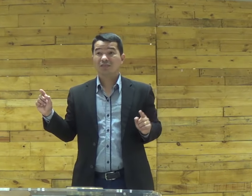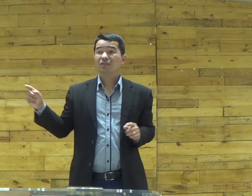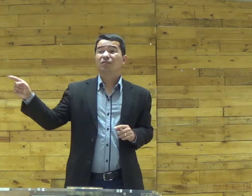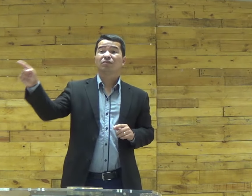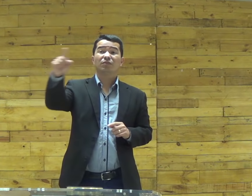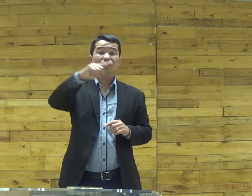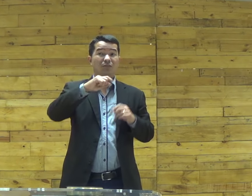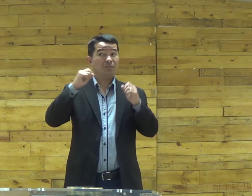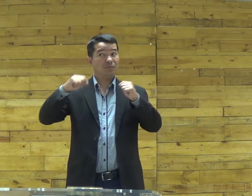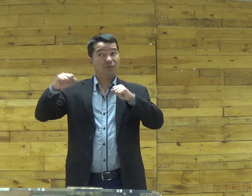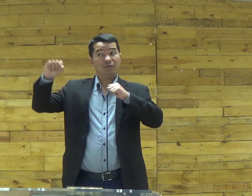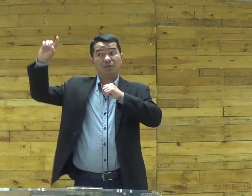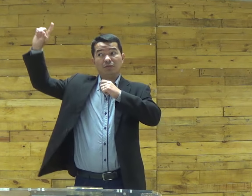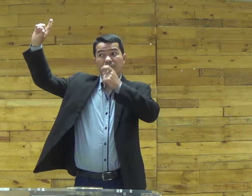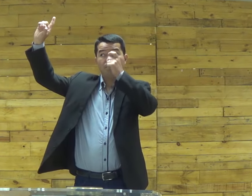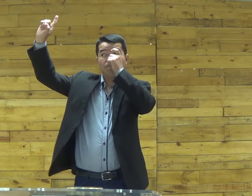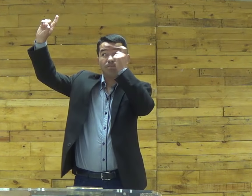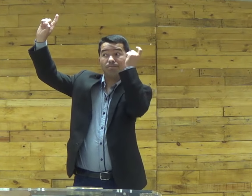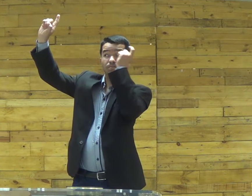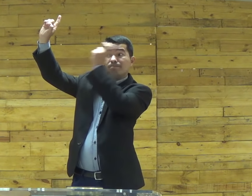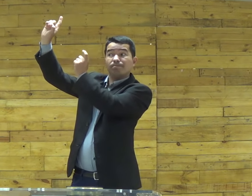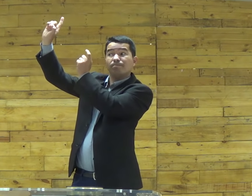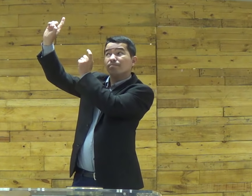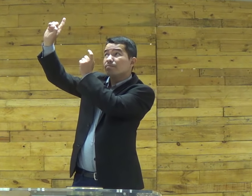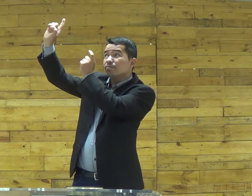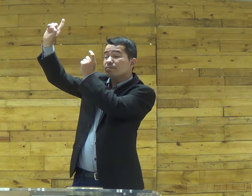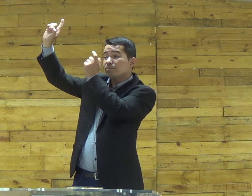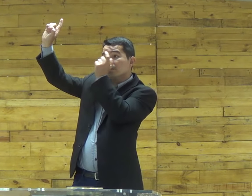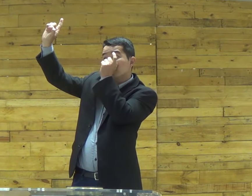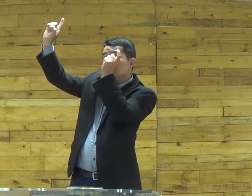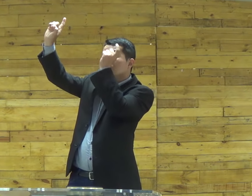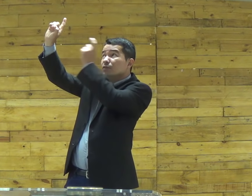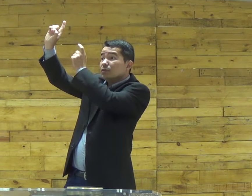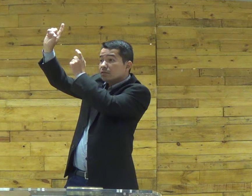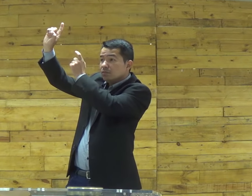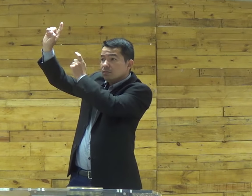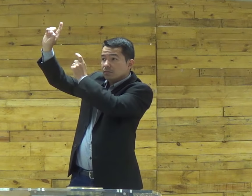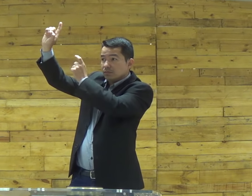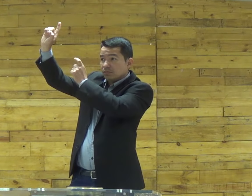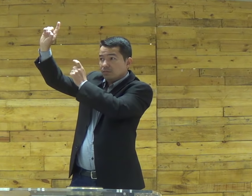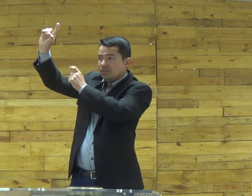Amém. Mas vocês precisam manter os olhos sempre em Deus.